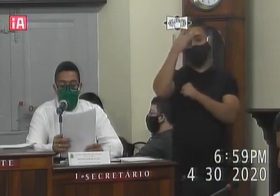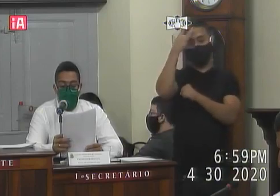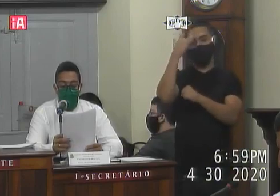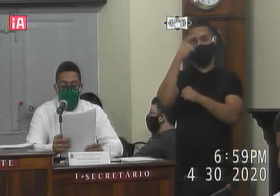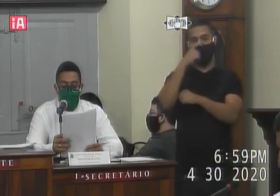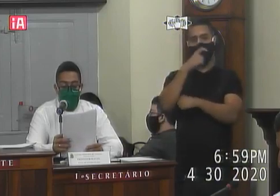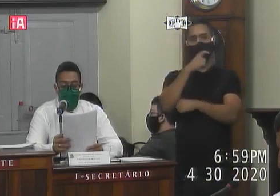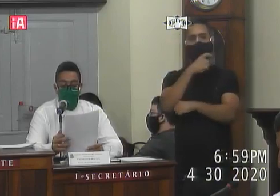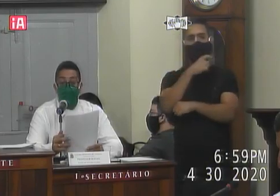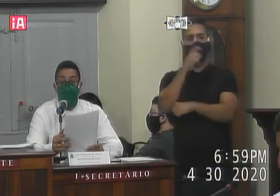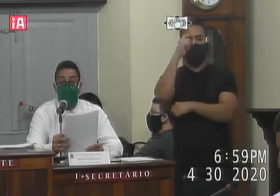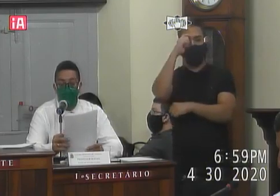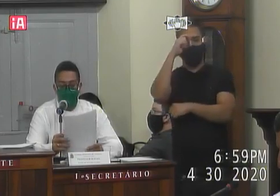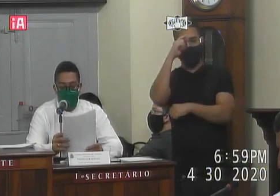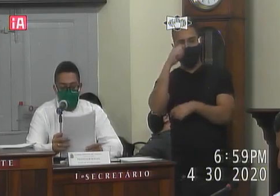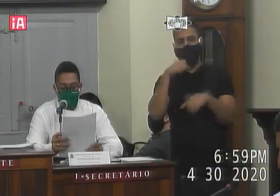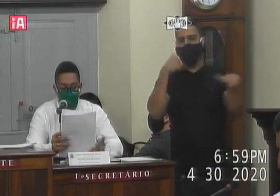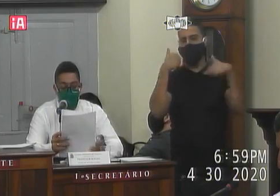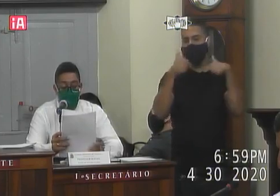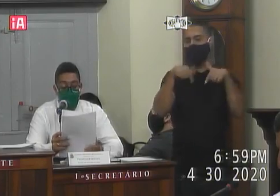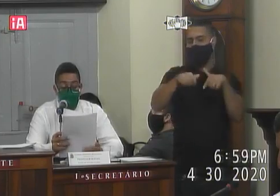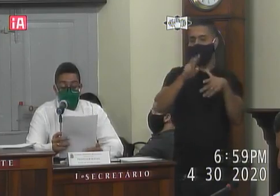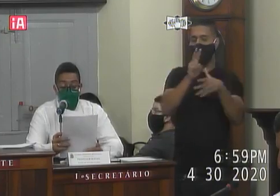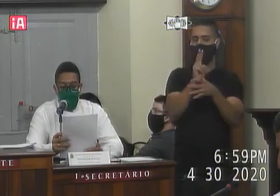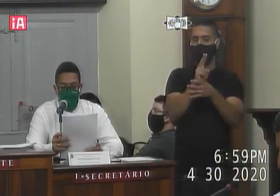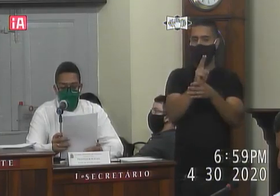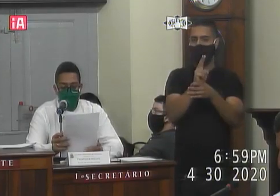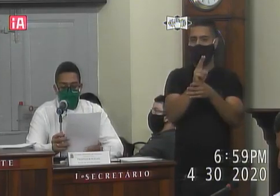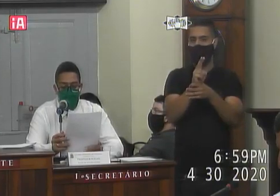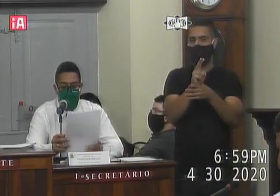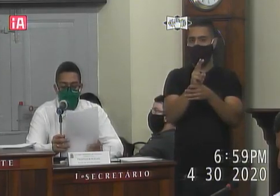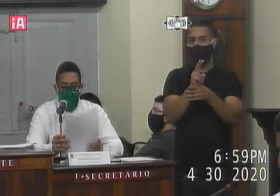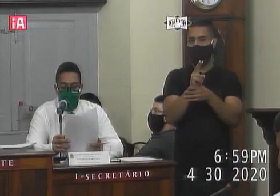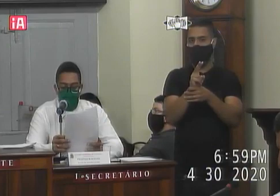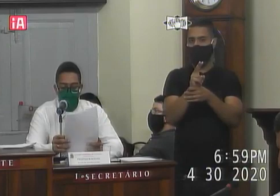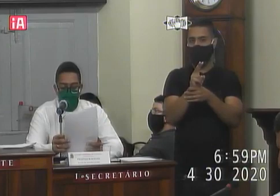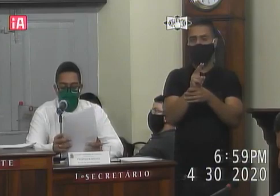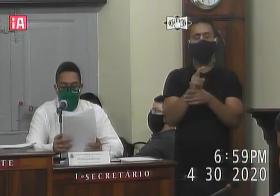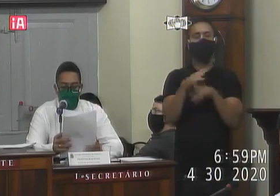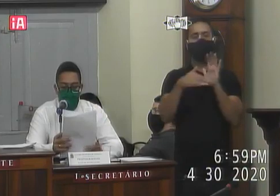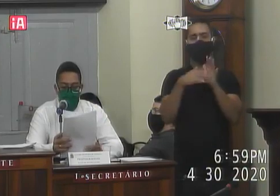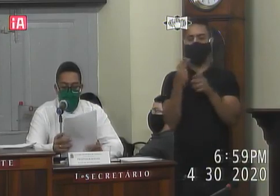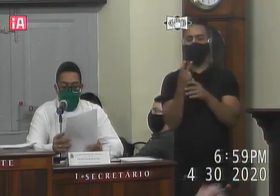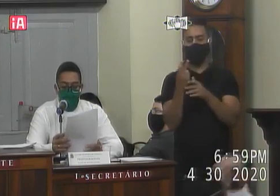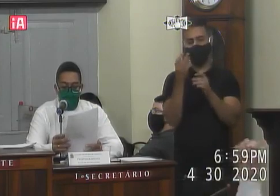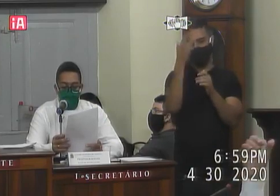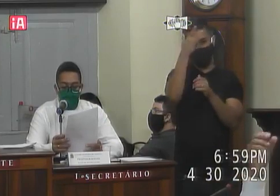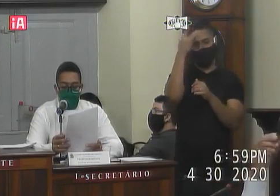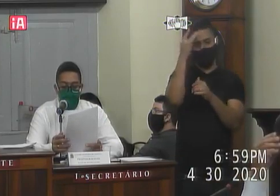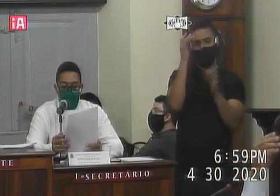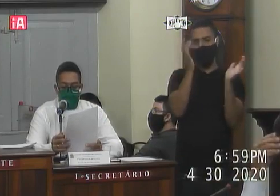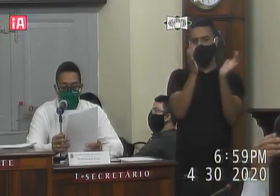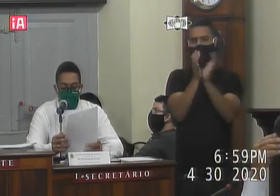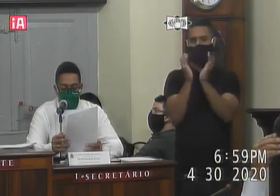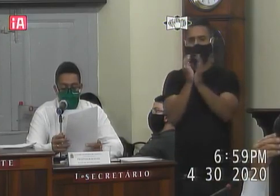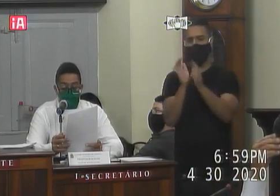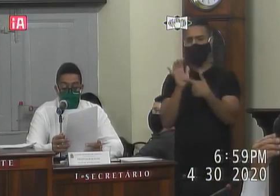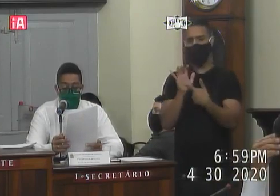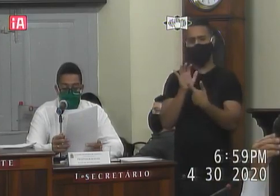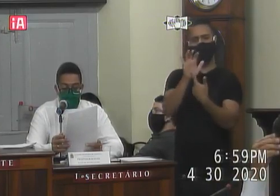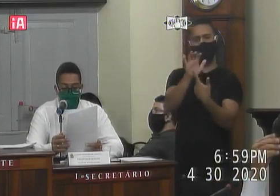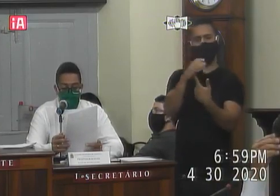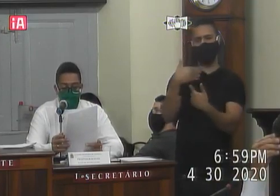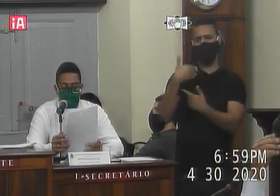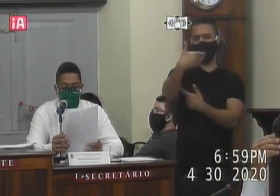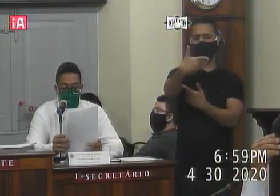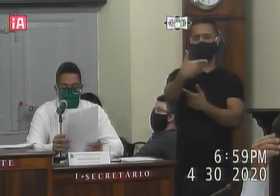e técnicos de enfermagem em atividade no município. Os enfermeiros e técnicos de enfermagem fazem parte dos grupos mais expostos